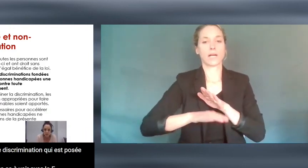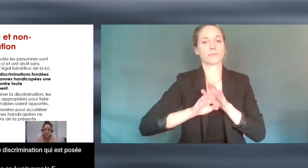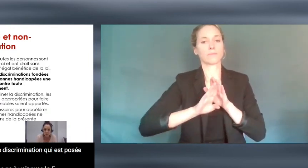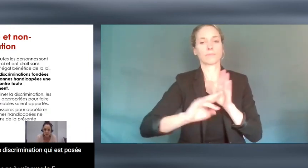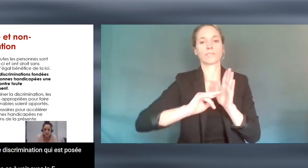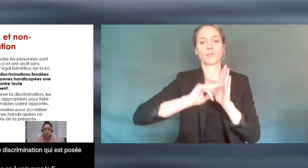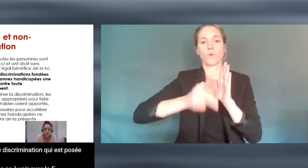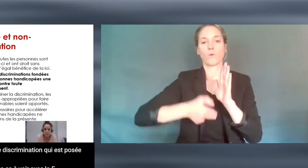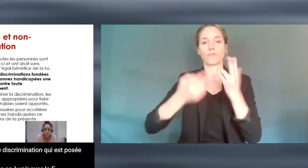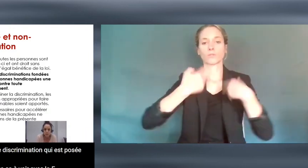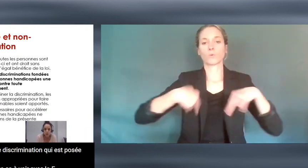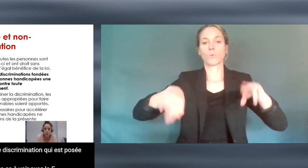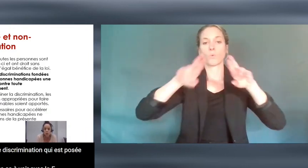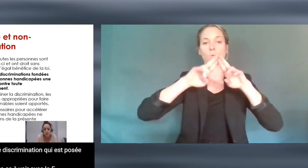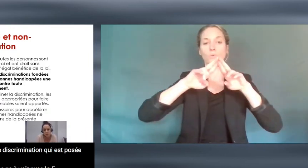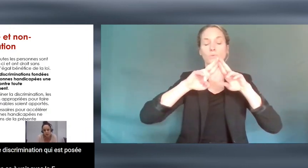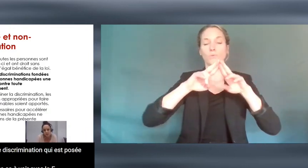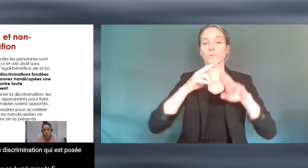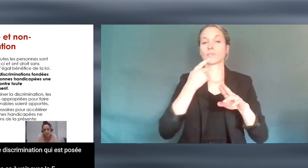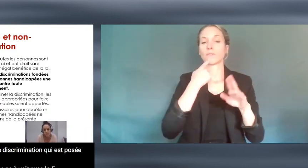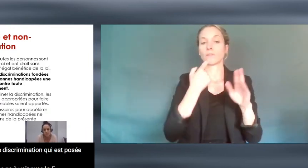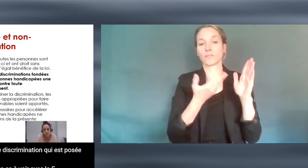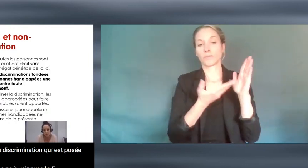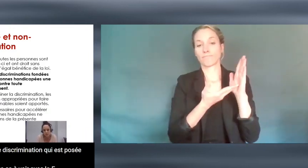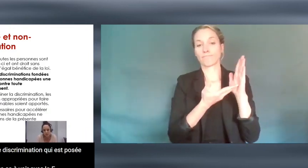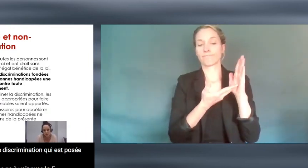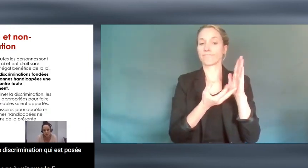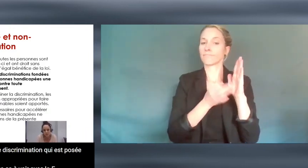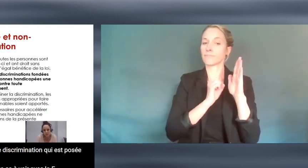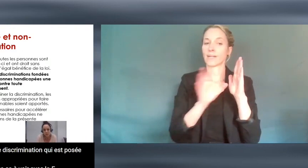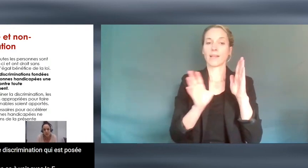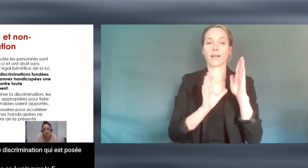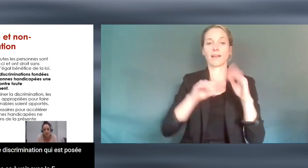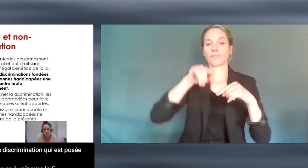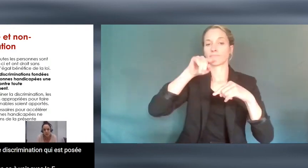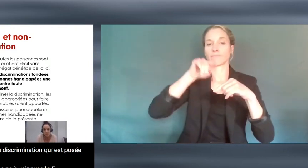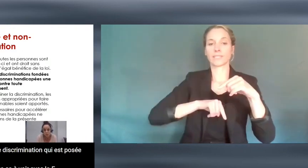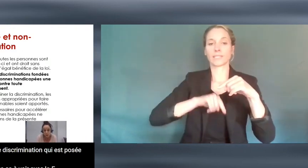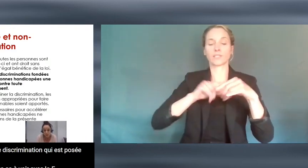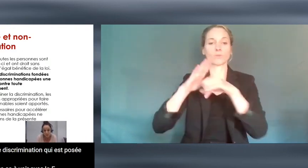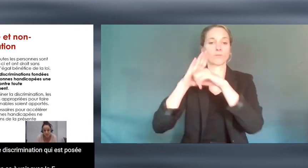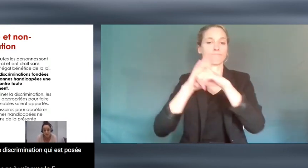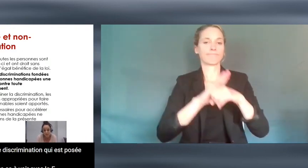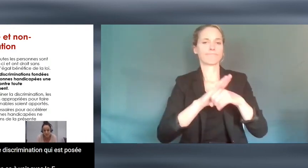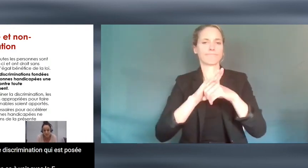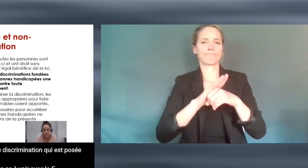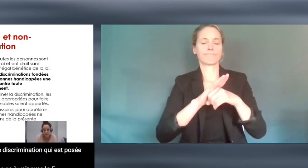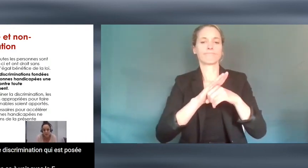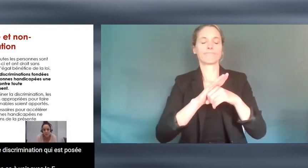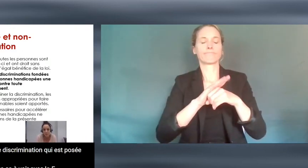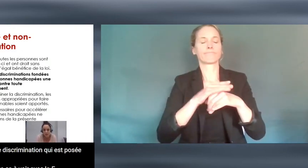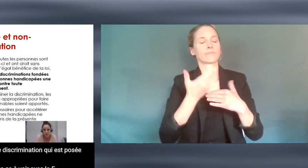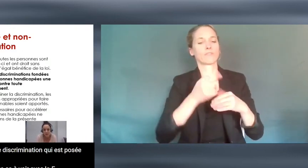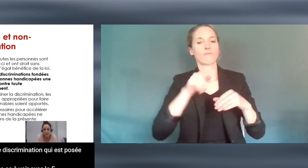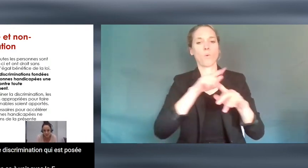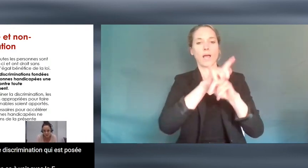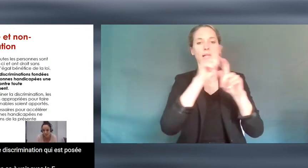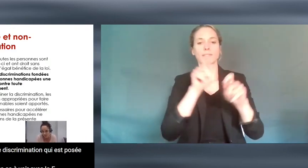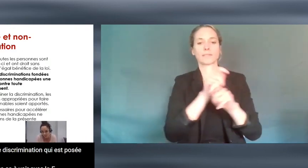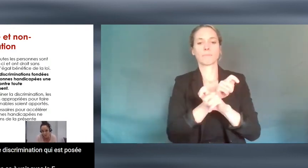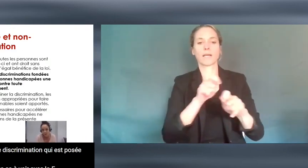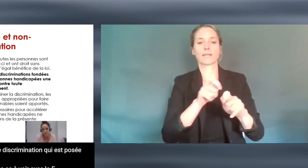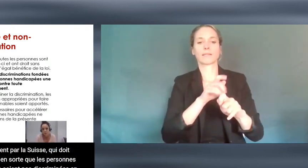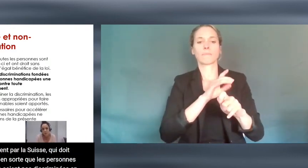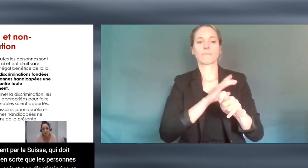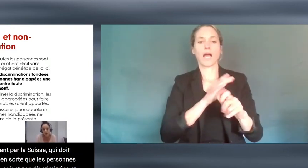Nations Unies, c'est-à-dire qu'elle pose une interdiction de discrimination qui doit être respectée par